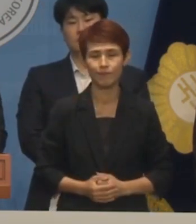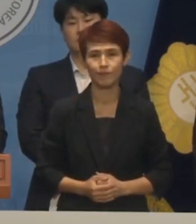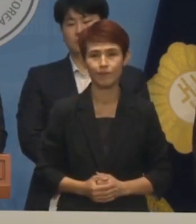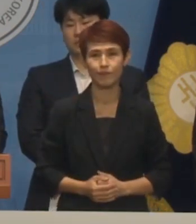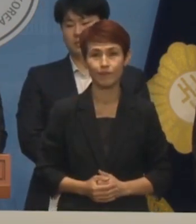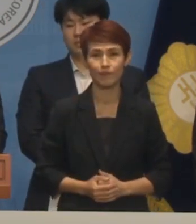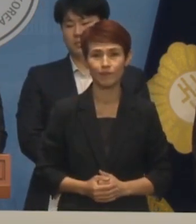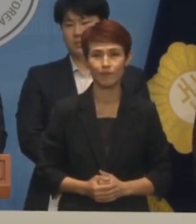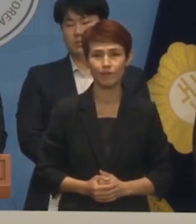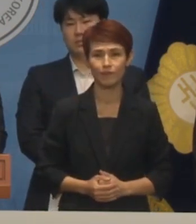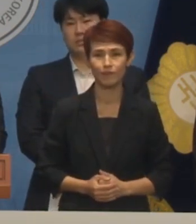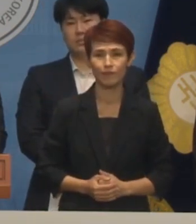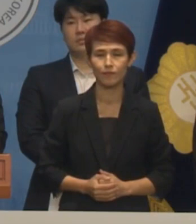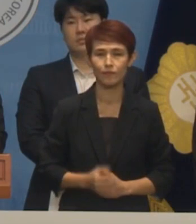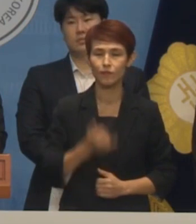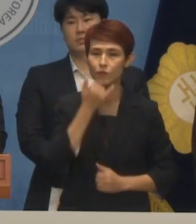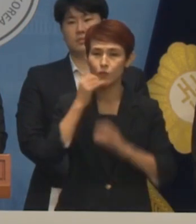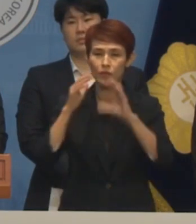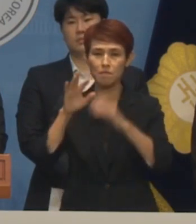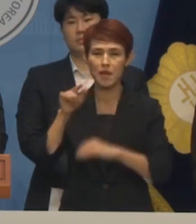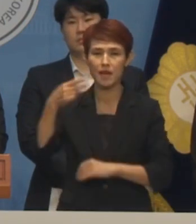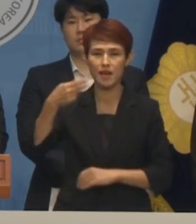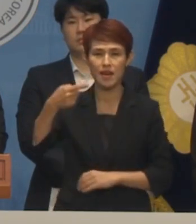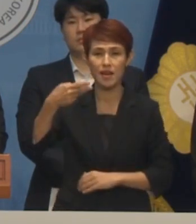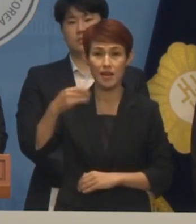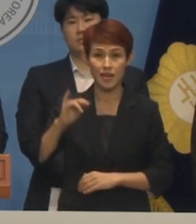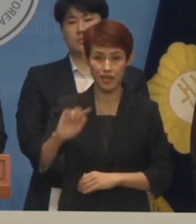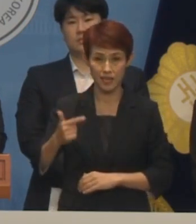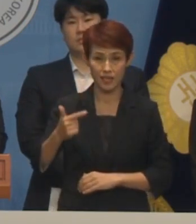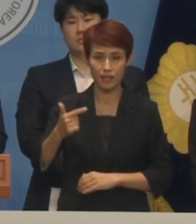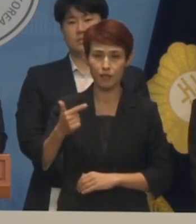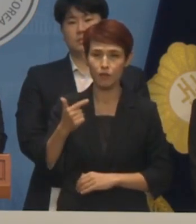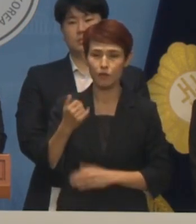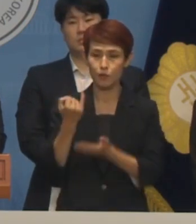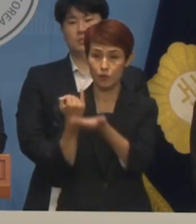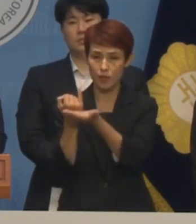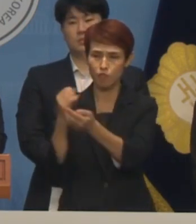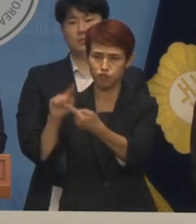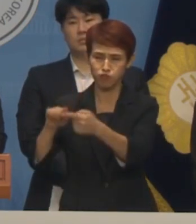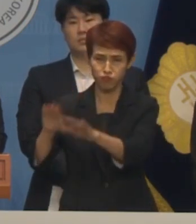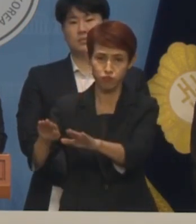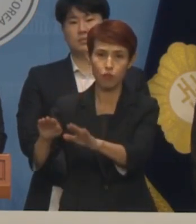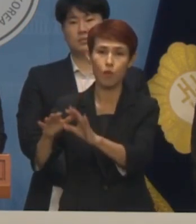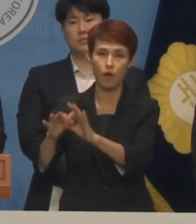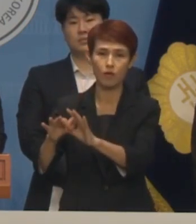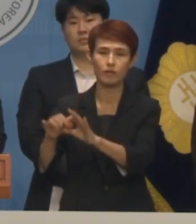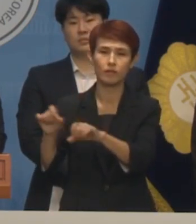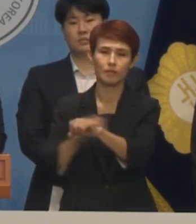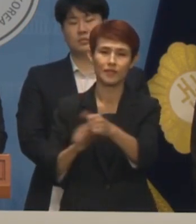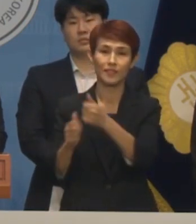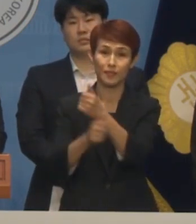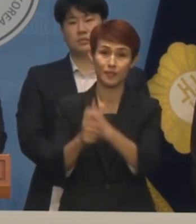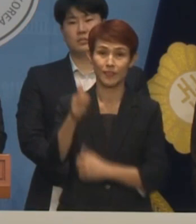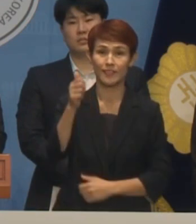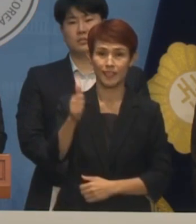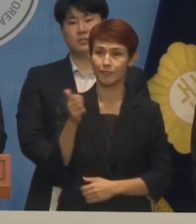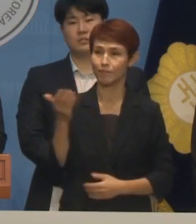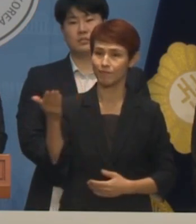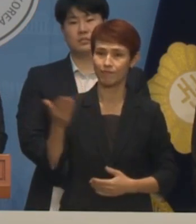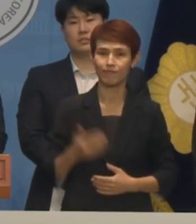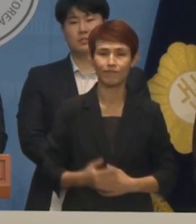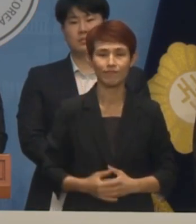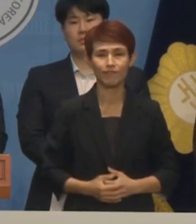네, 다음으로는 더불어민주당 베를린 소녀상 존치 TF의 일원이자 경산시 지역위원회 위원장인 김기현